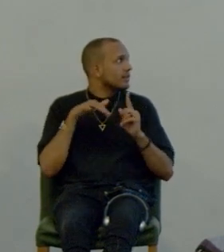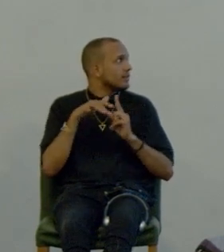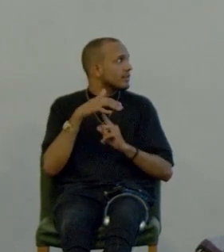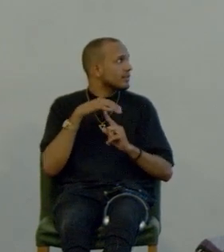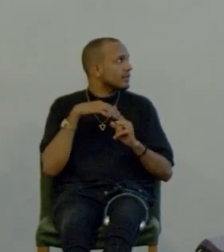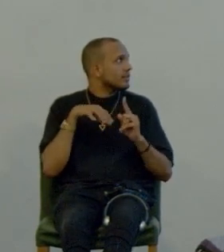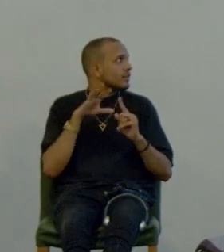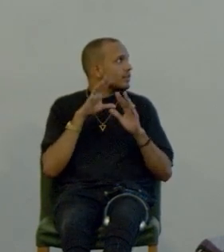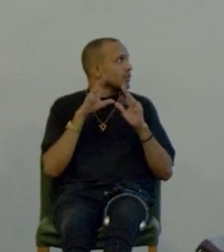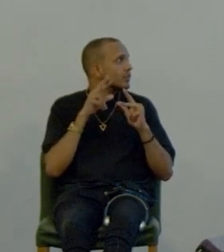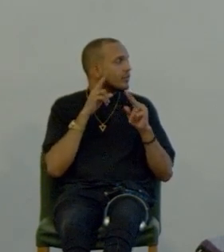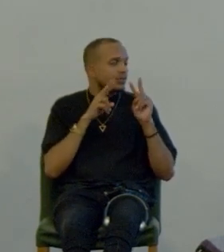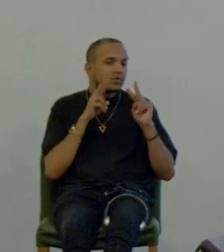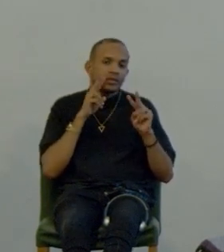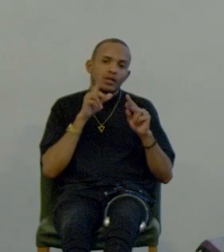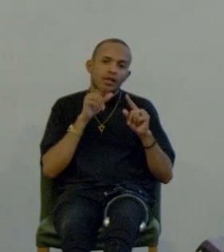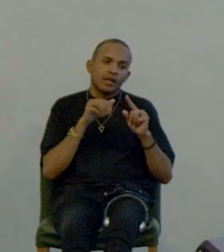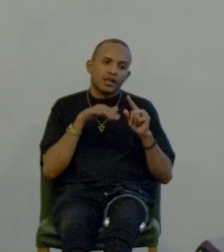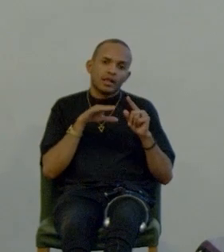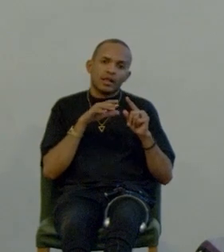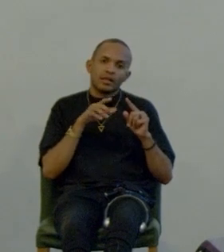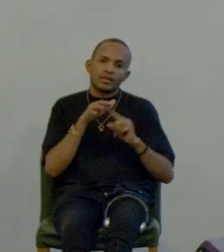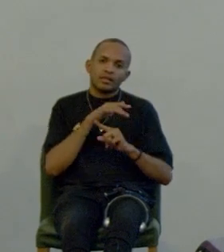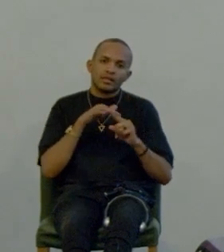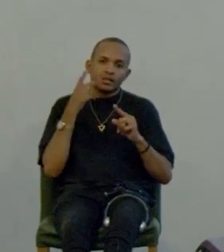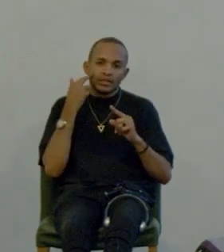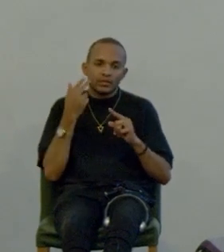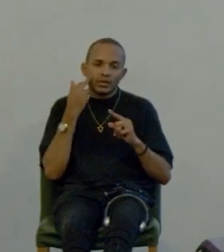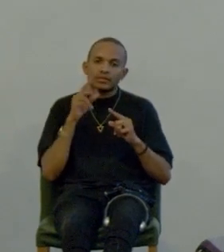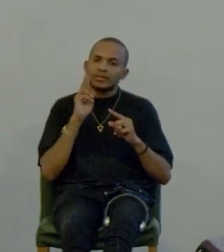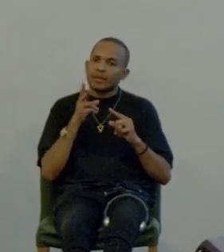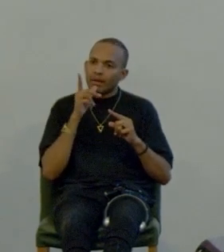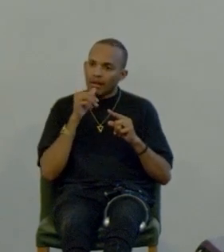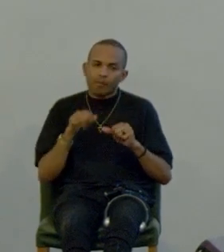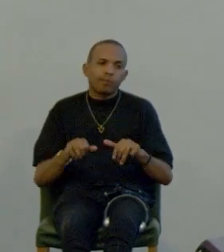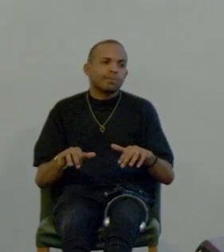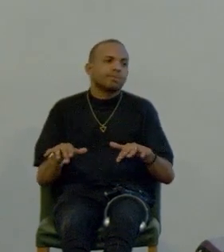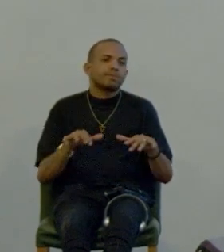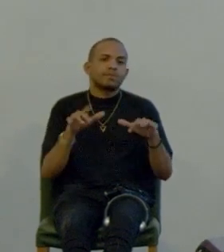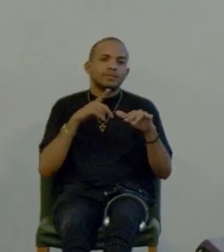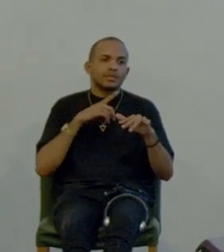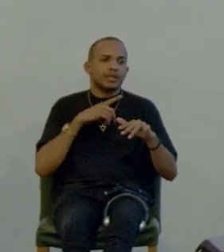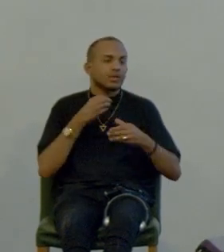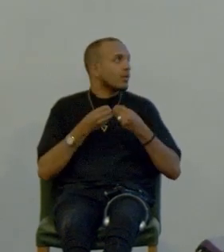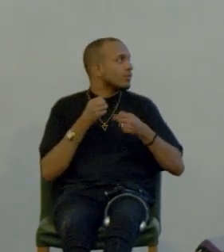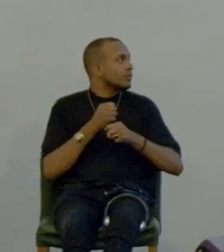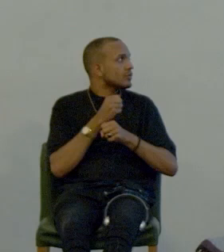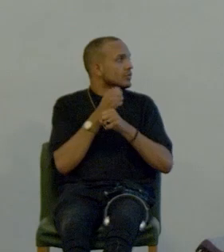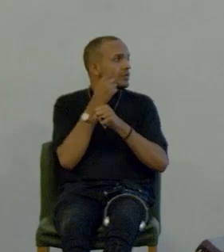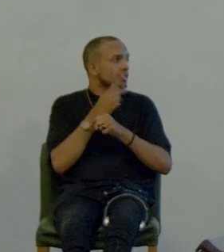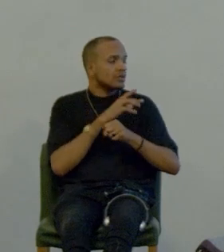dos Bichos, tudo que vocês estão vendo aqui é uma região de campos naturais que são alagados periodicamente, e a gente tem uma história de construção dessas